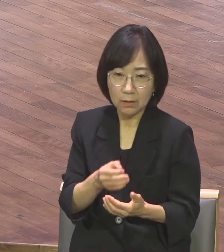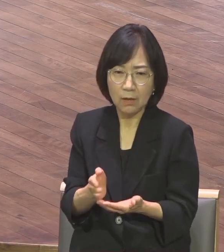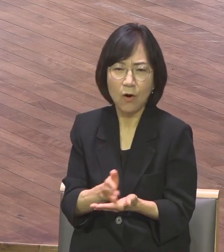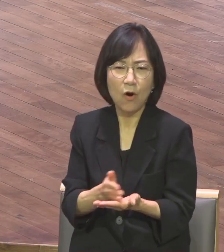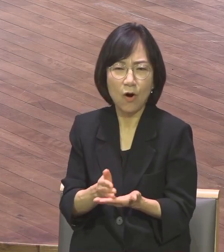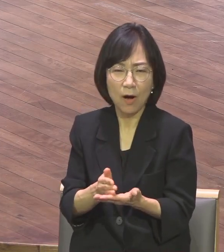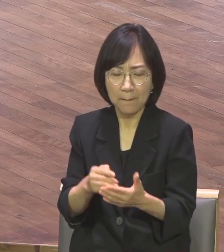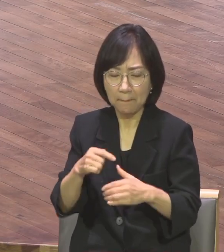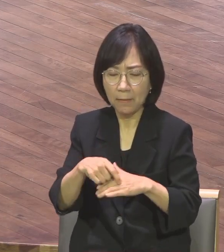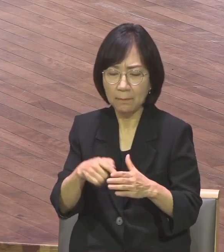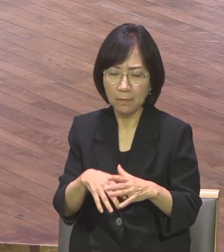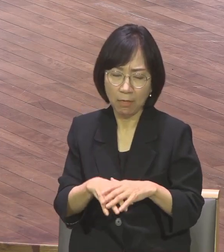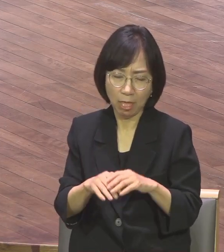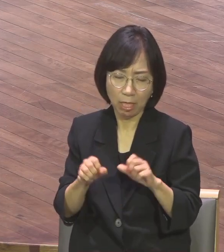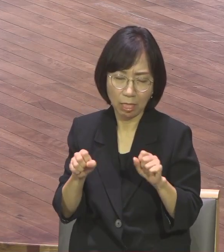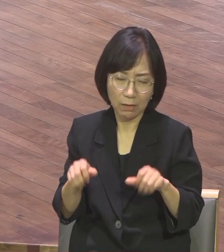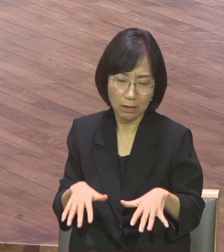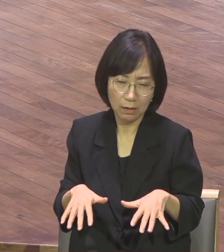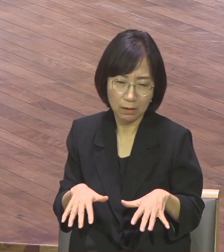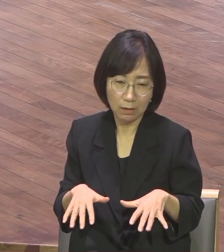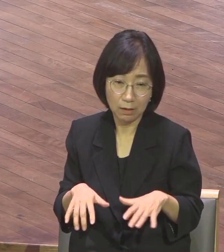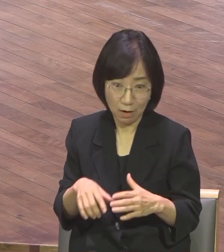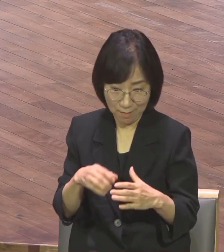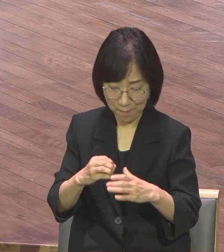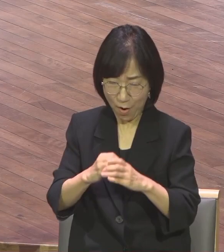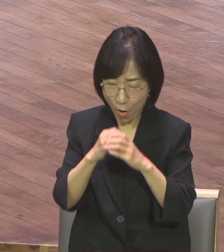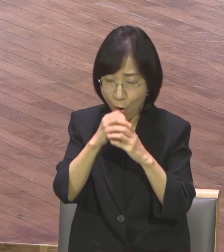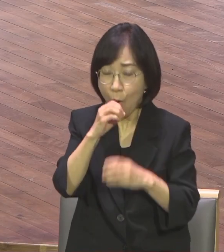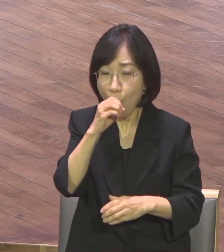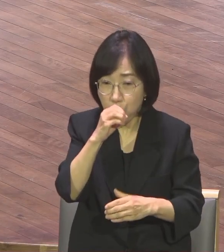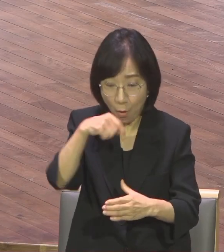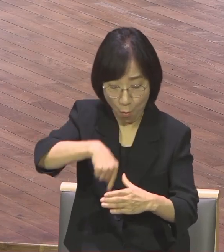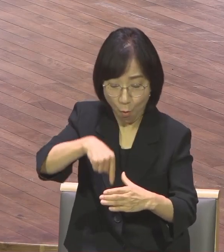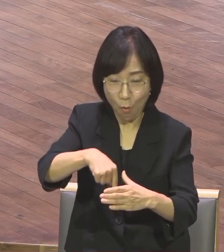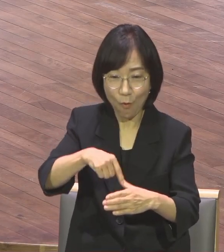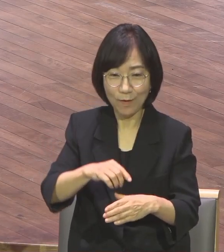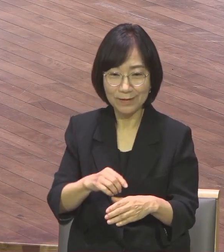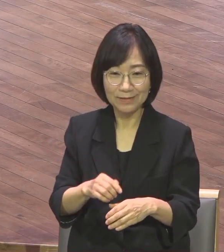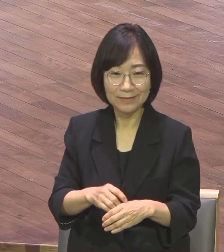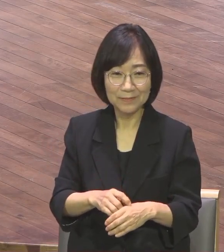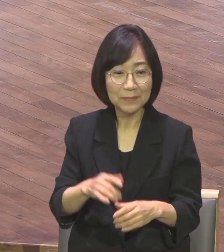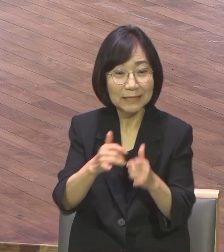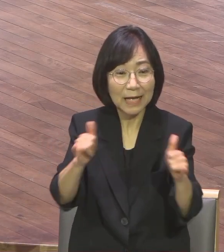영적 허무함이 있었어요. 이 사람뿐만 아니에요. 누구나 다 마찬가지예요.